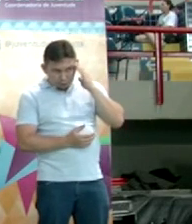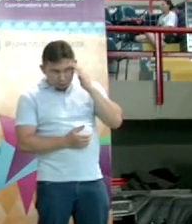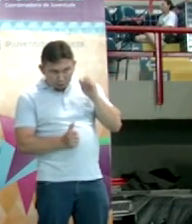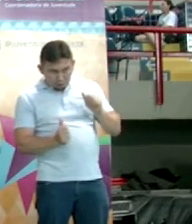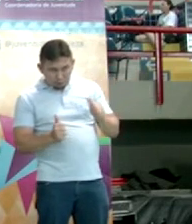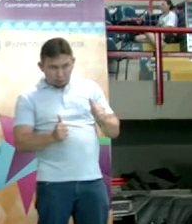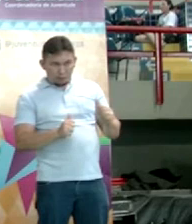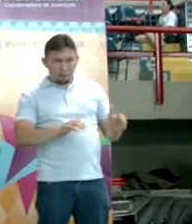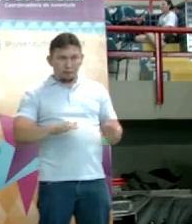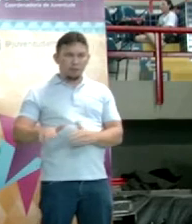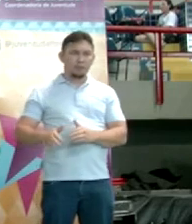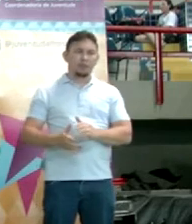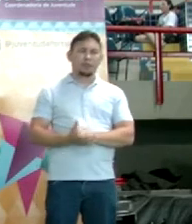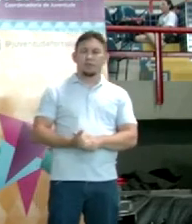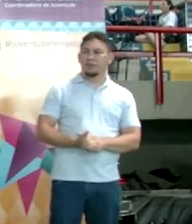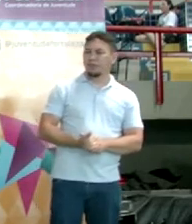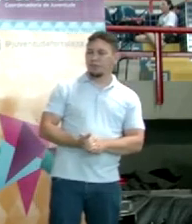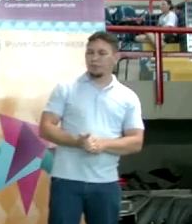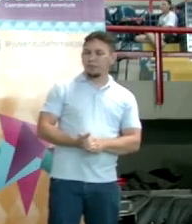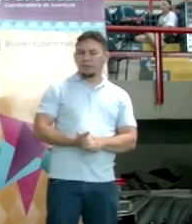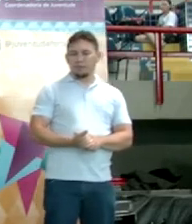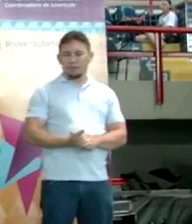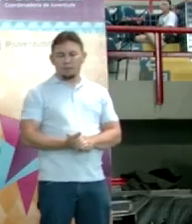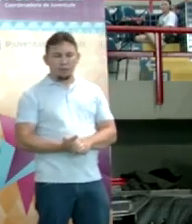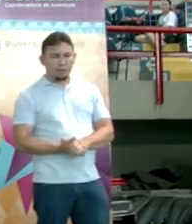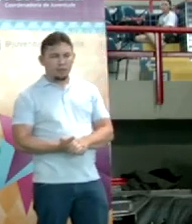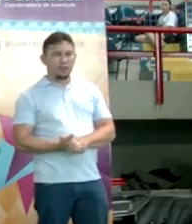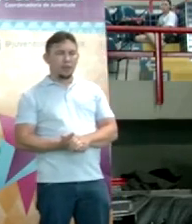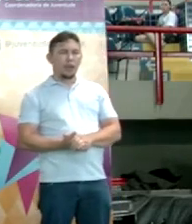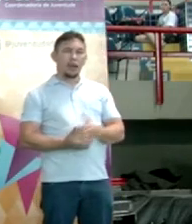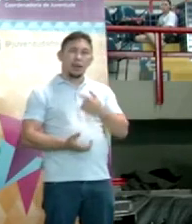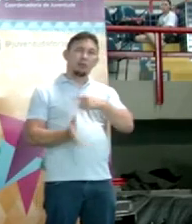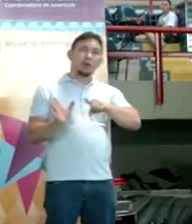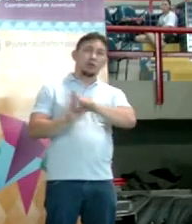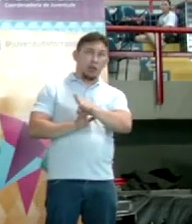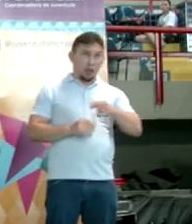Sim, a partir de 50 anos já é considerada uma gravidez de risco, sem dúvida.